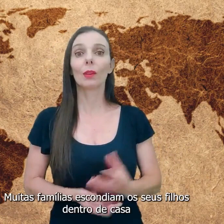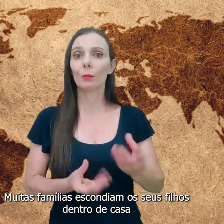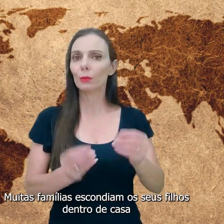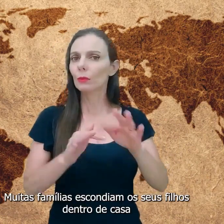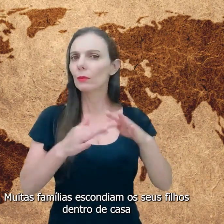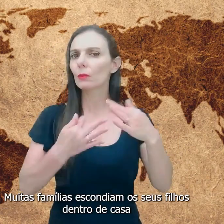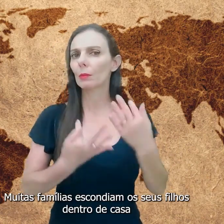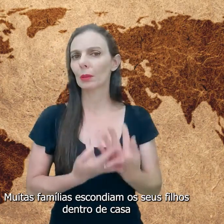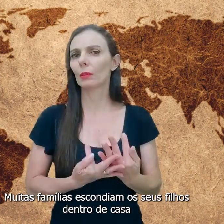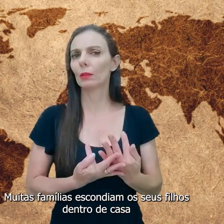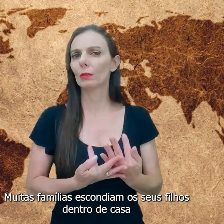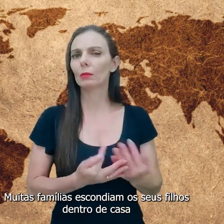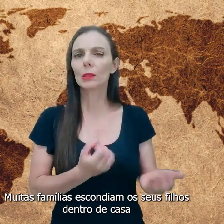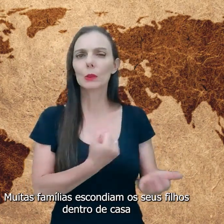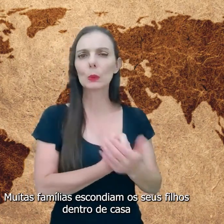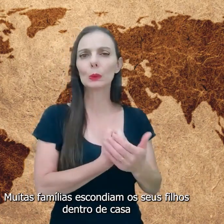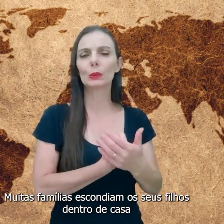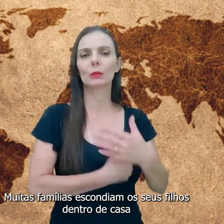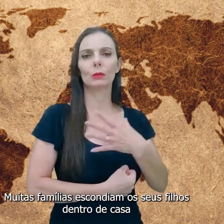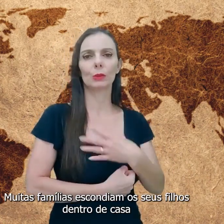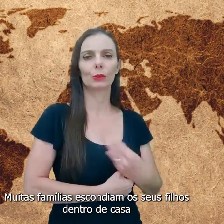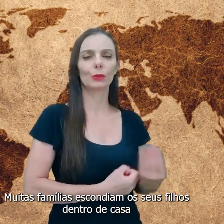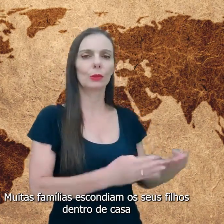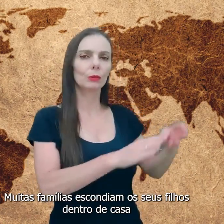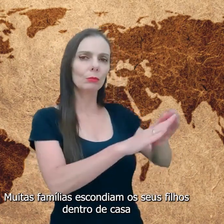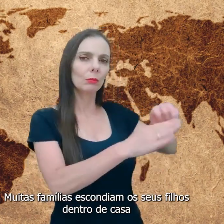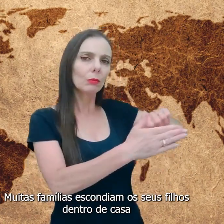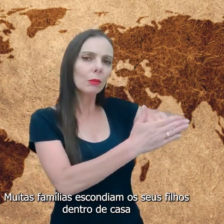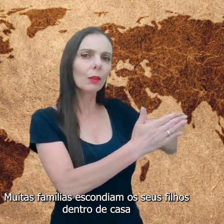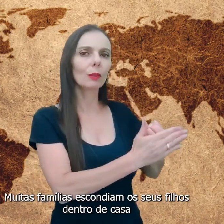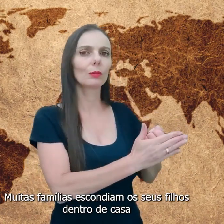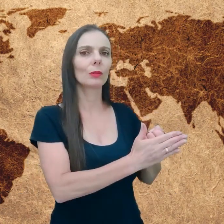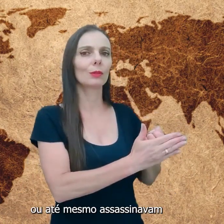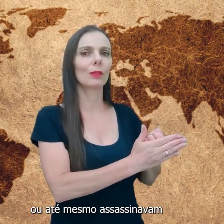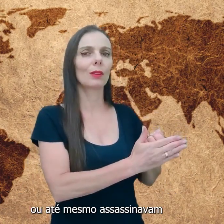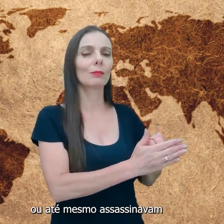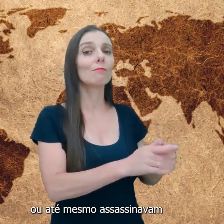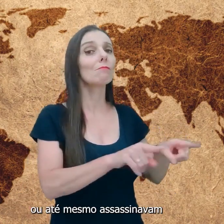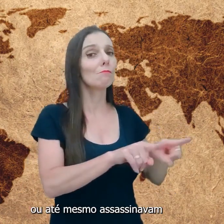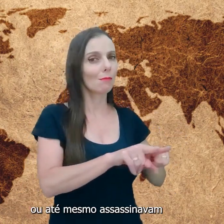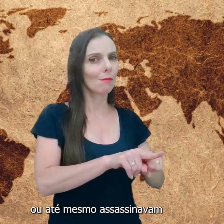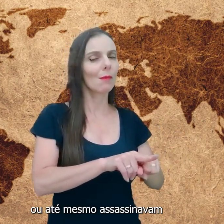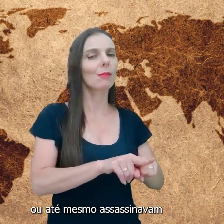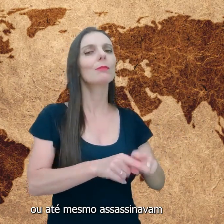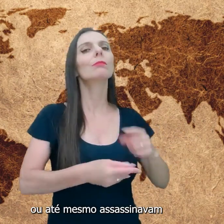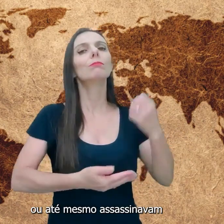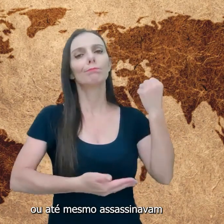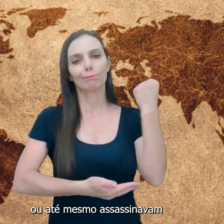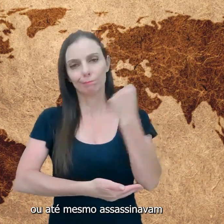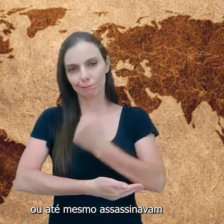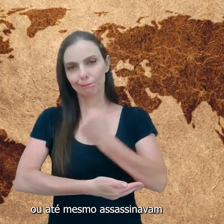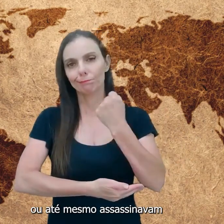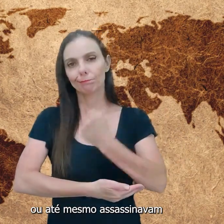Muitas famílias escondiam seus filhos dentro de casa, ou até mesmo assassinavam-os.